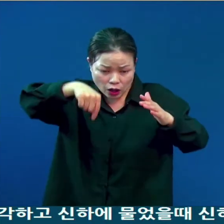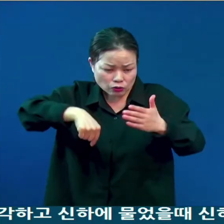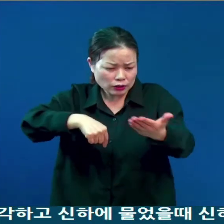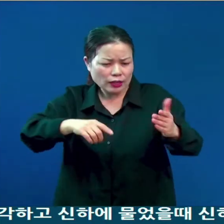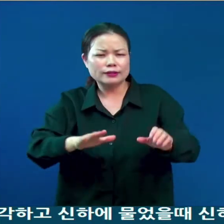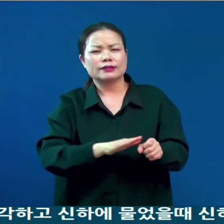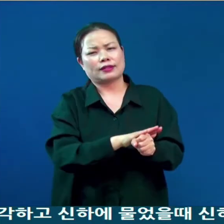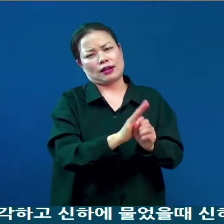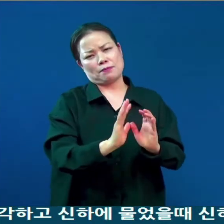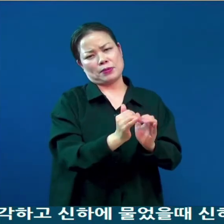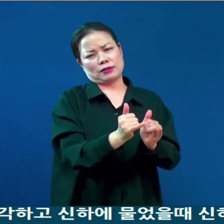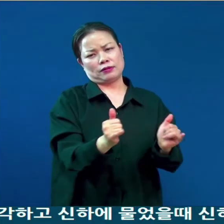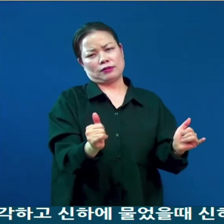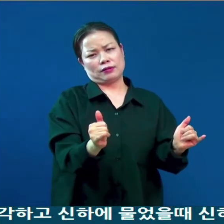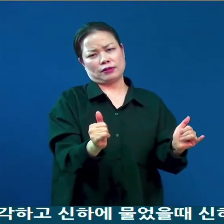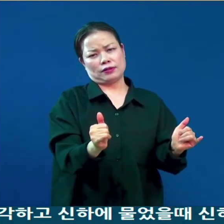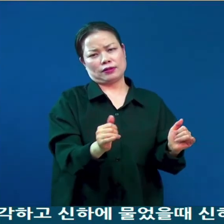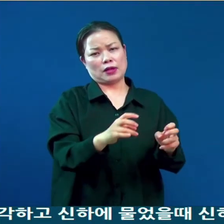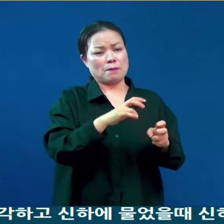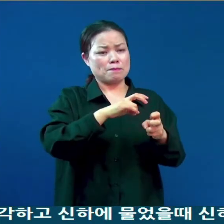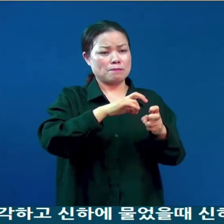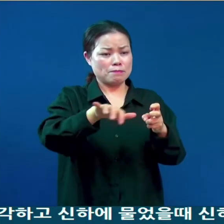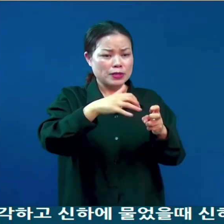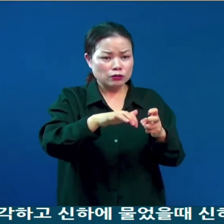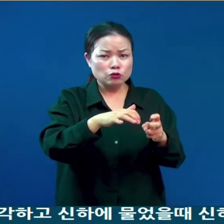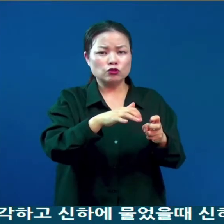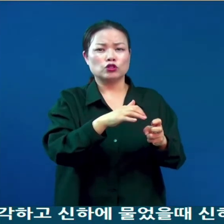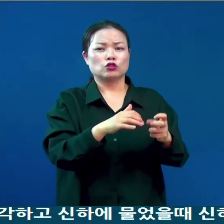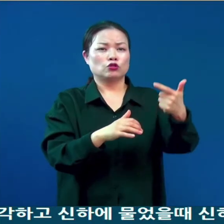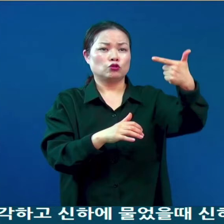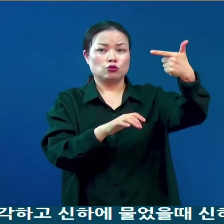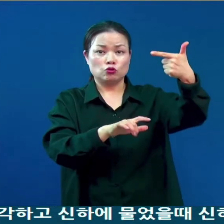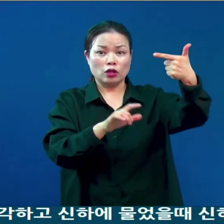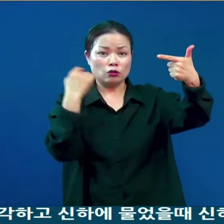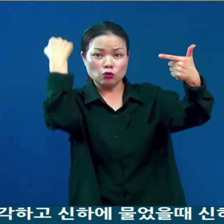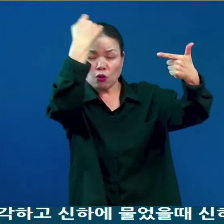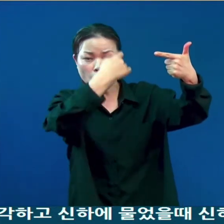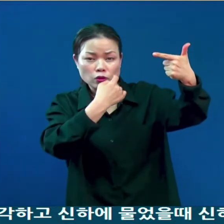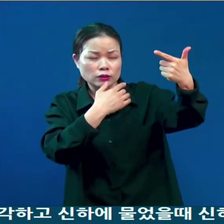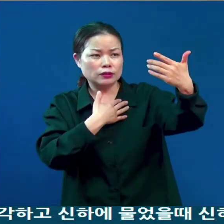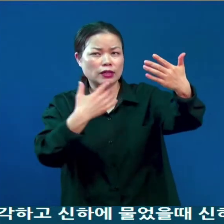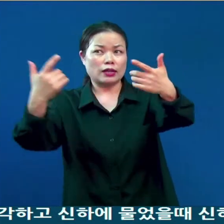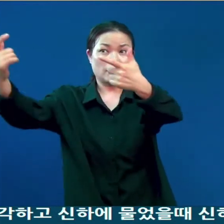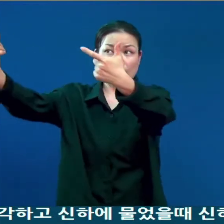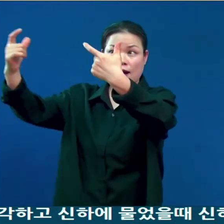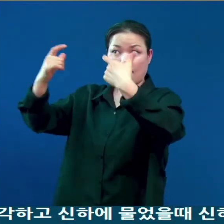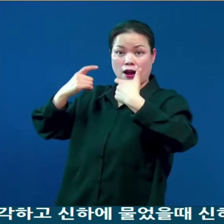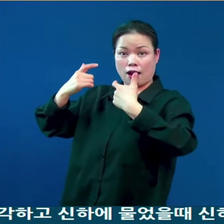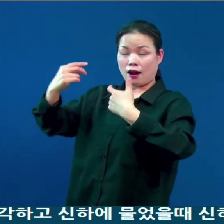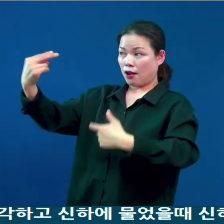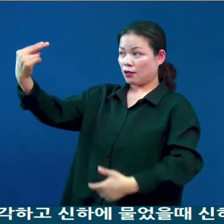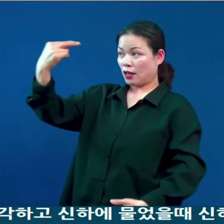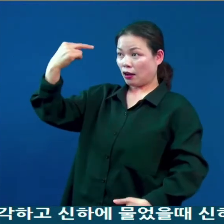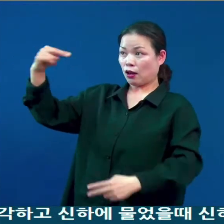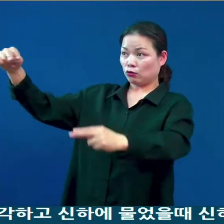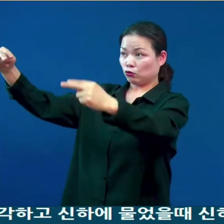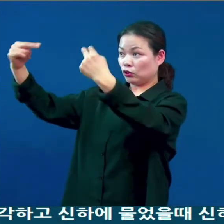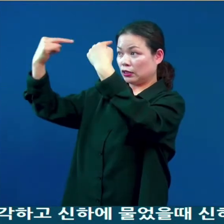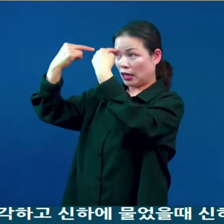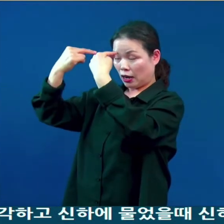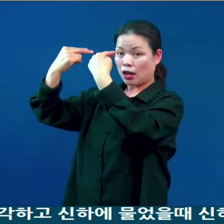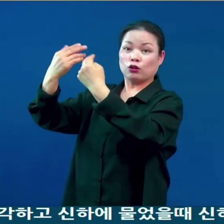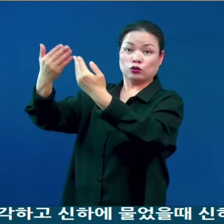당신의 사랑하는 백성들, 민수기 6장에 보면 하나님께서 그의 얼굴을 내게로 향하여 드사, 하나님께서 우리에게